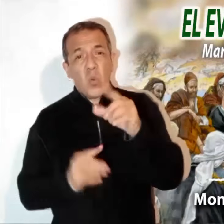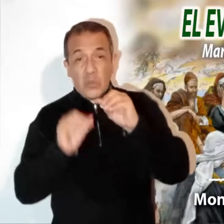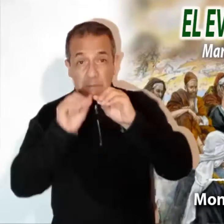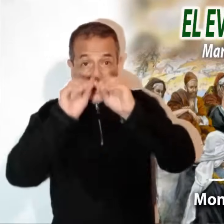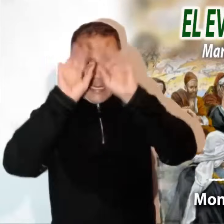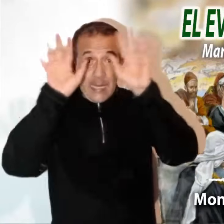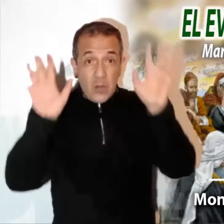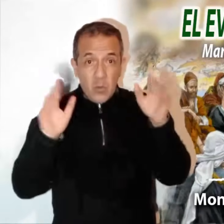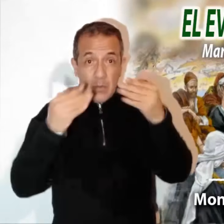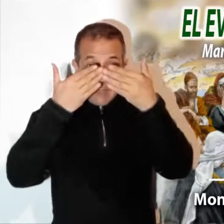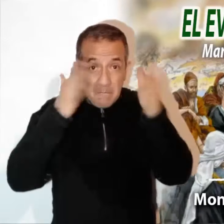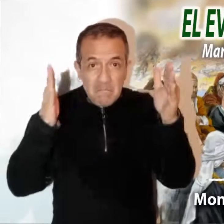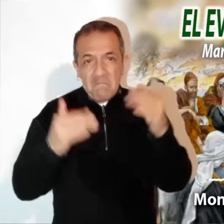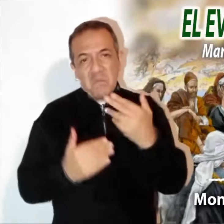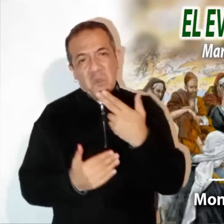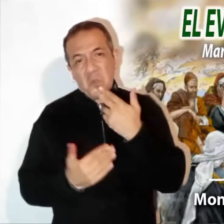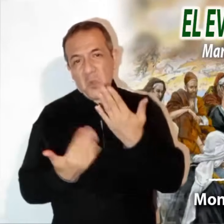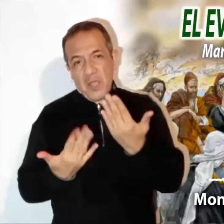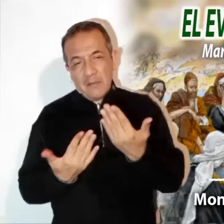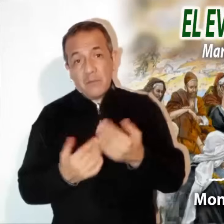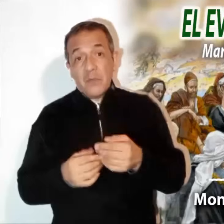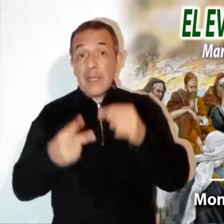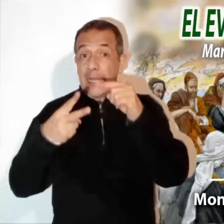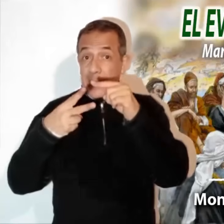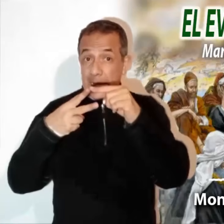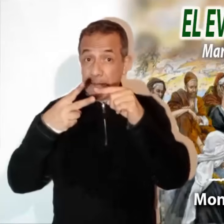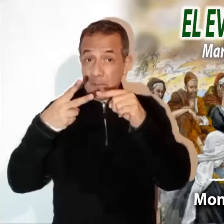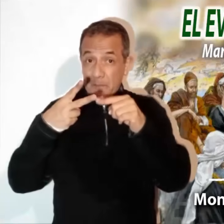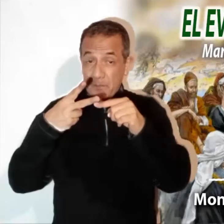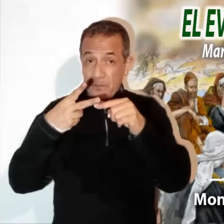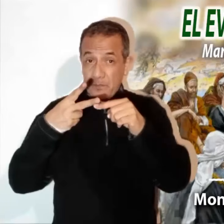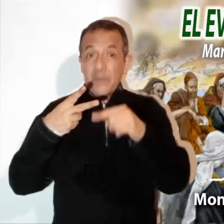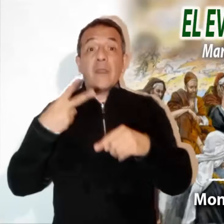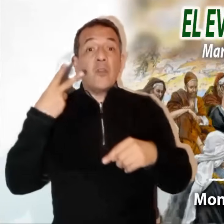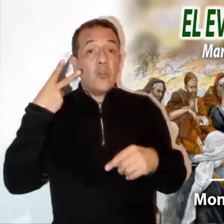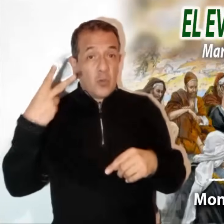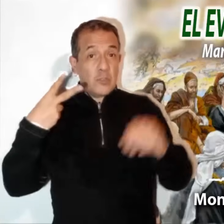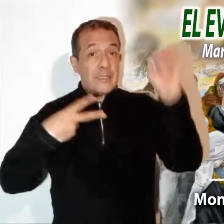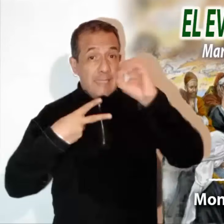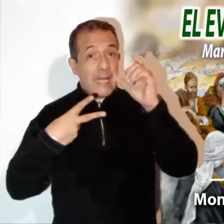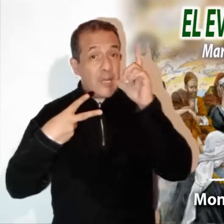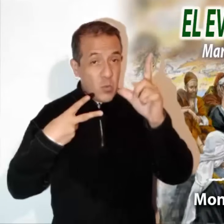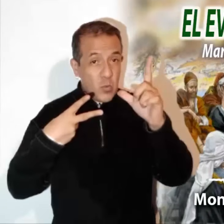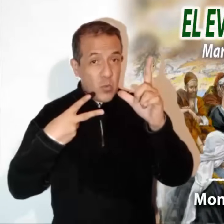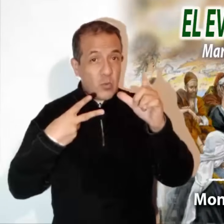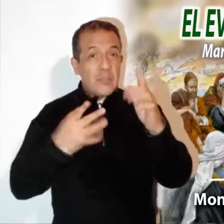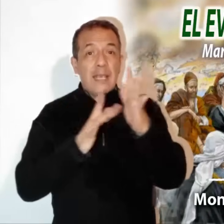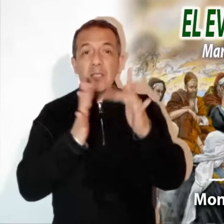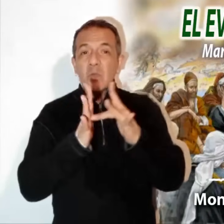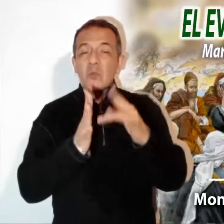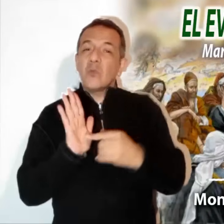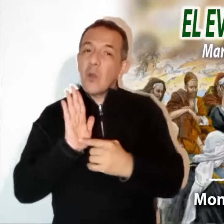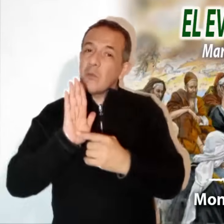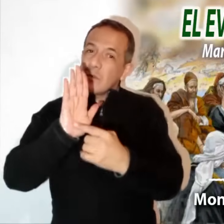ilumina. Dos imágenes que Jesús hoy presenta a sus discípulos y que nos las